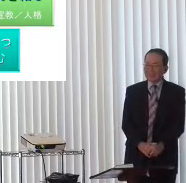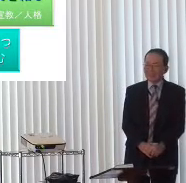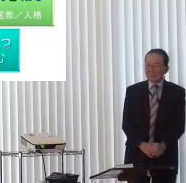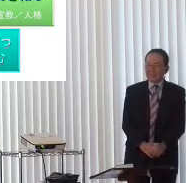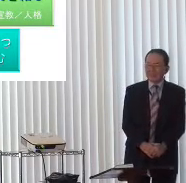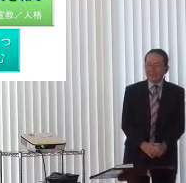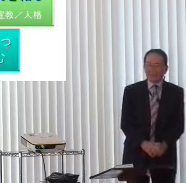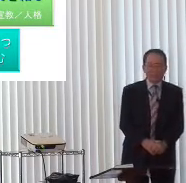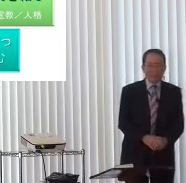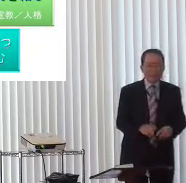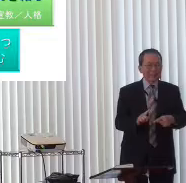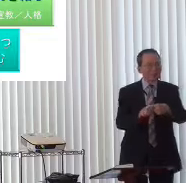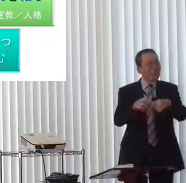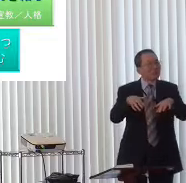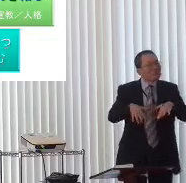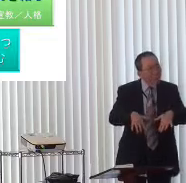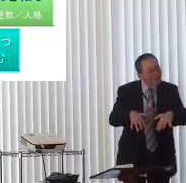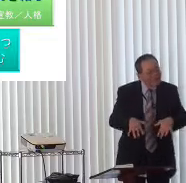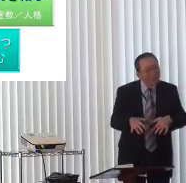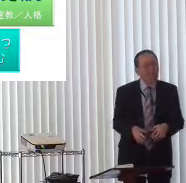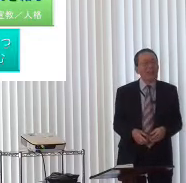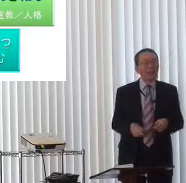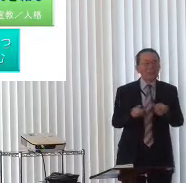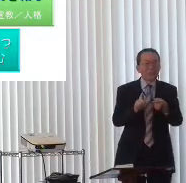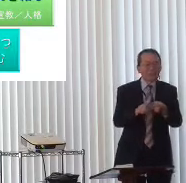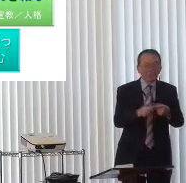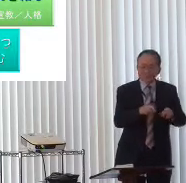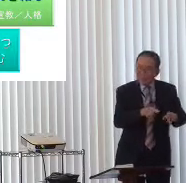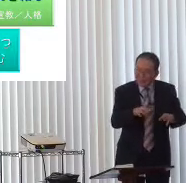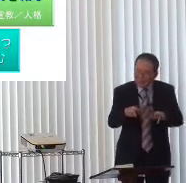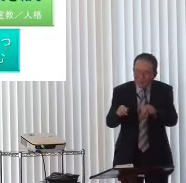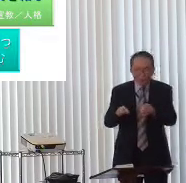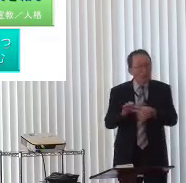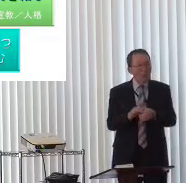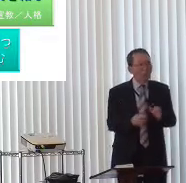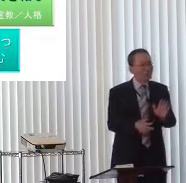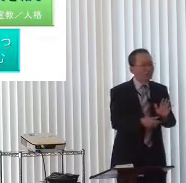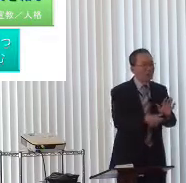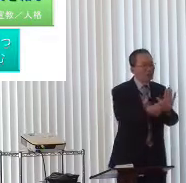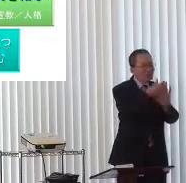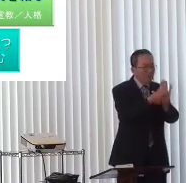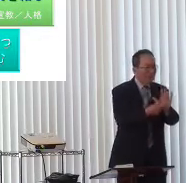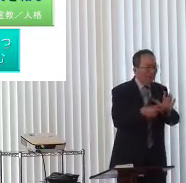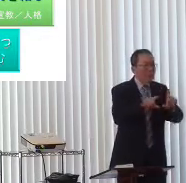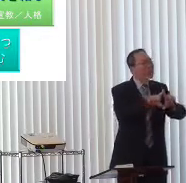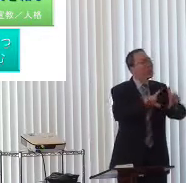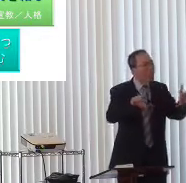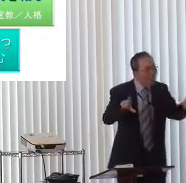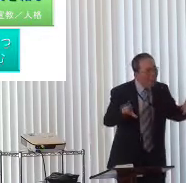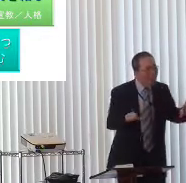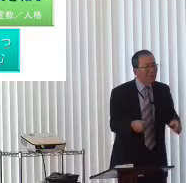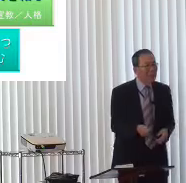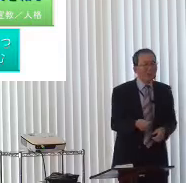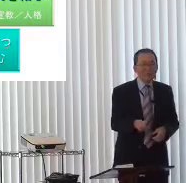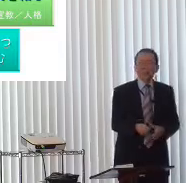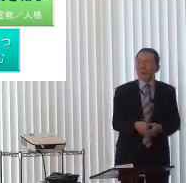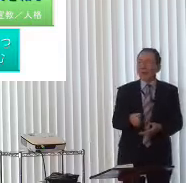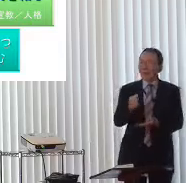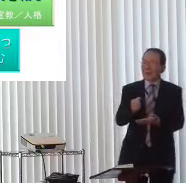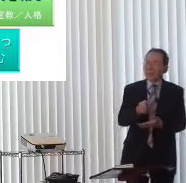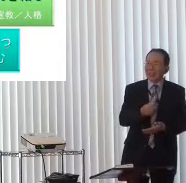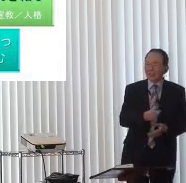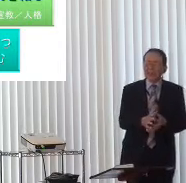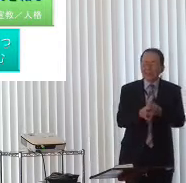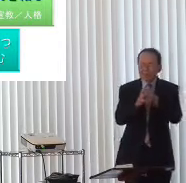キリストの弟子としてふさわしく歩むためのテーマを掲げて歩んでいきたいと思います。お祈りをいたし